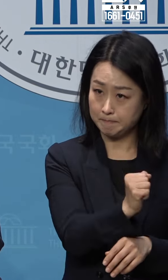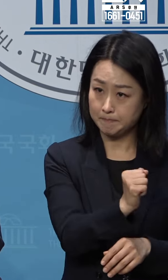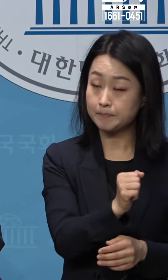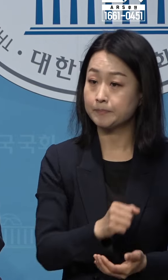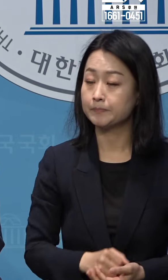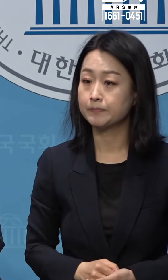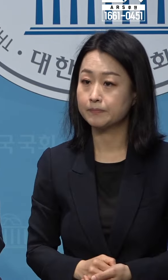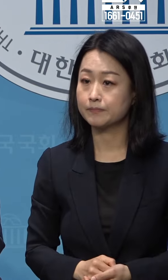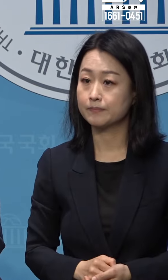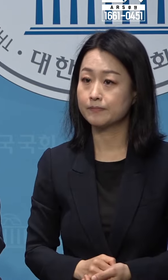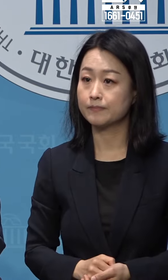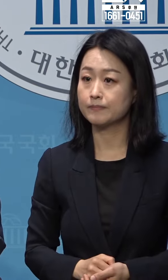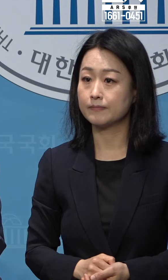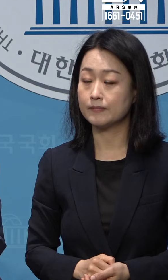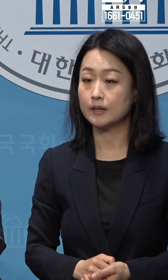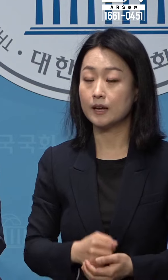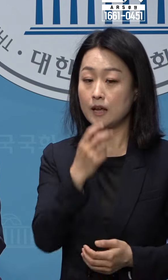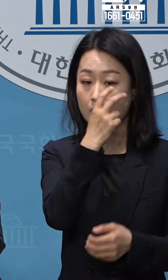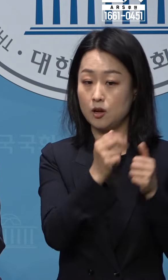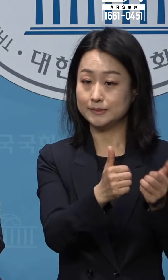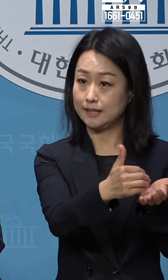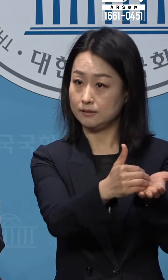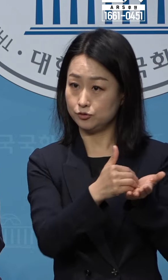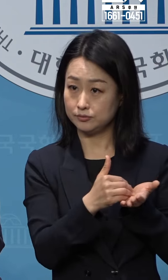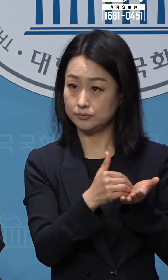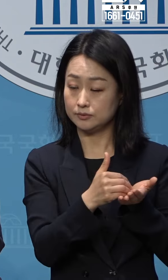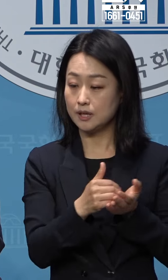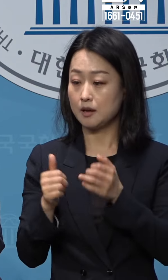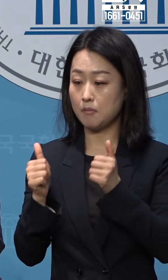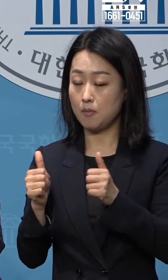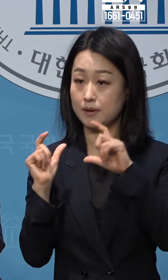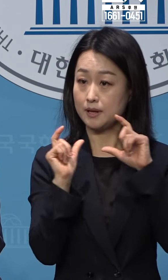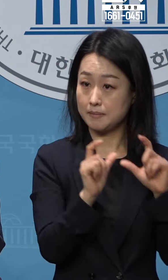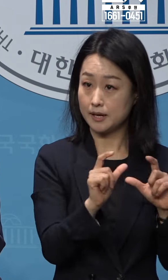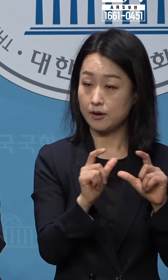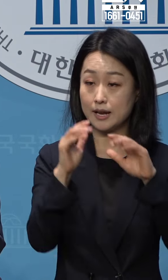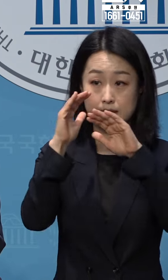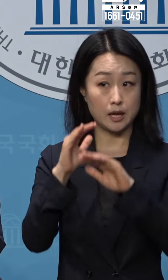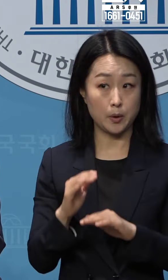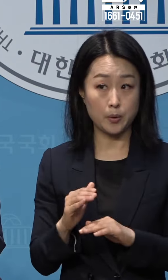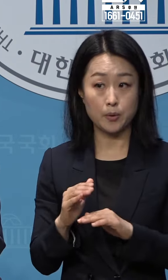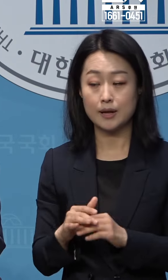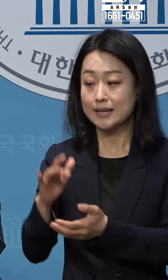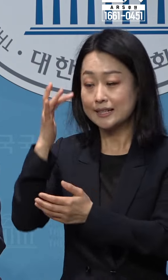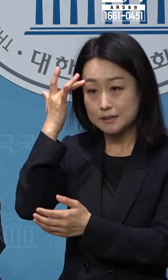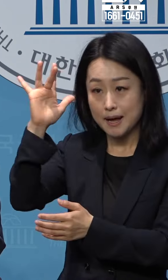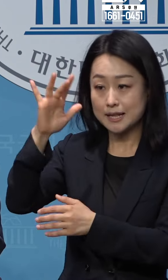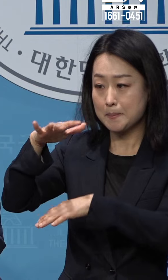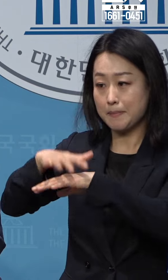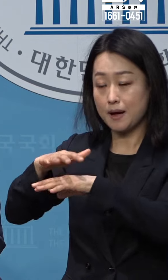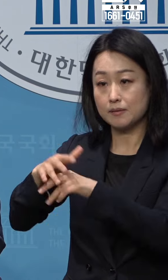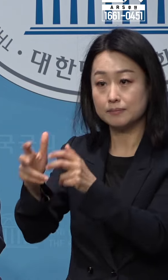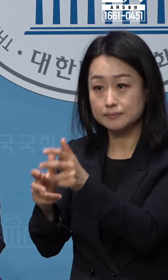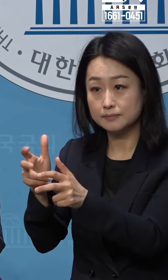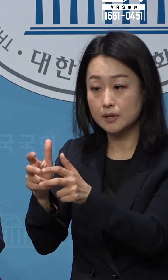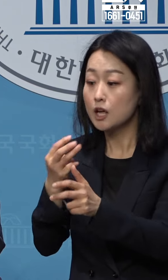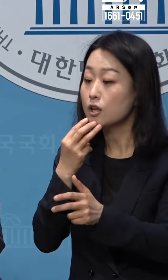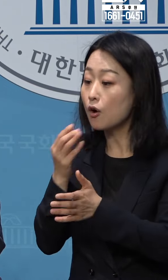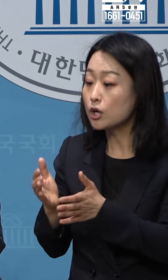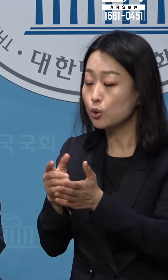수일뿐입니다뿐만 아니라 검찰이 주장하고 법원이 판결한 스마트팜 사업은 경기도가